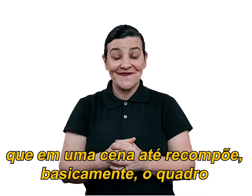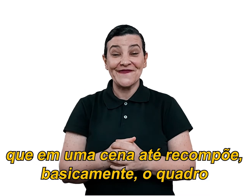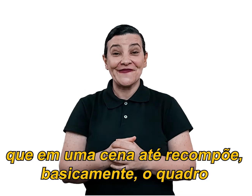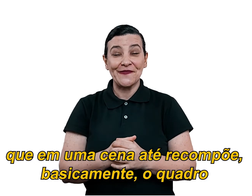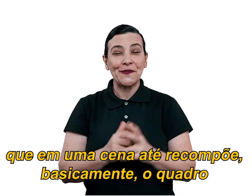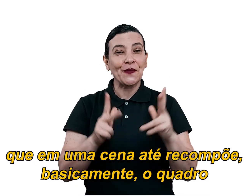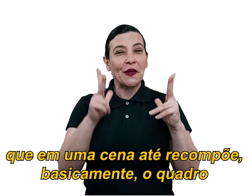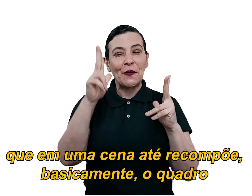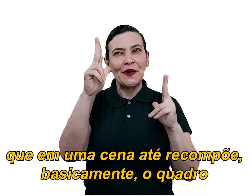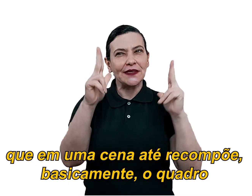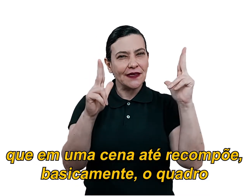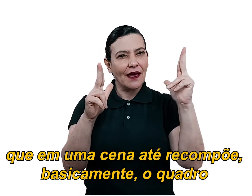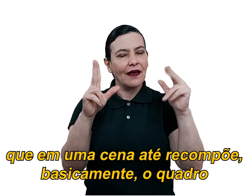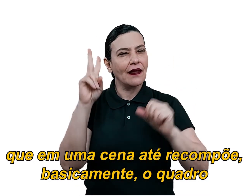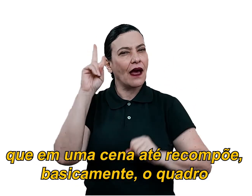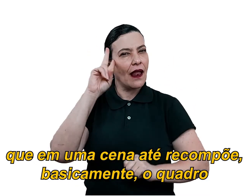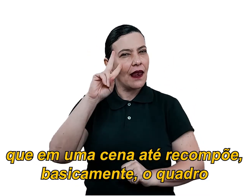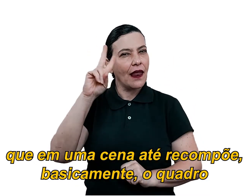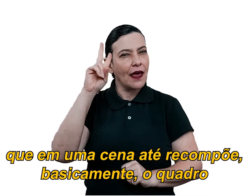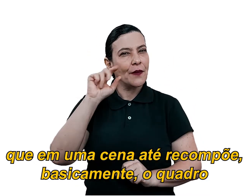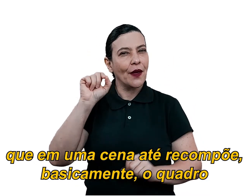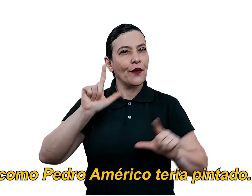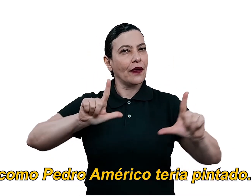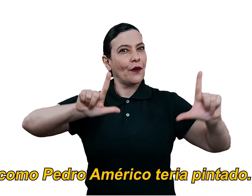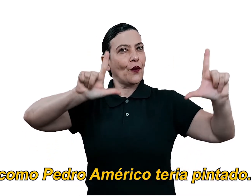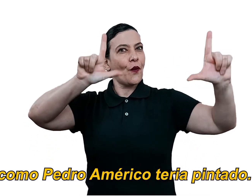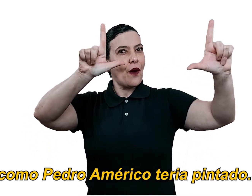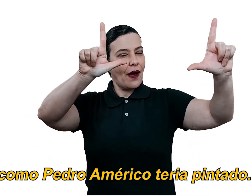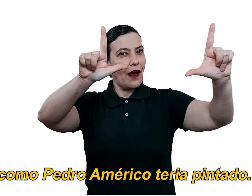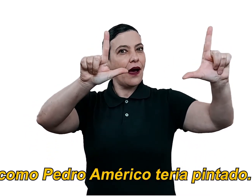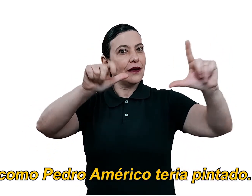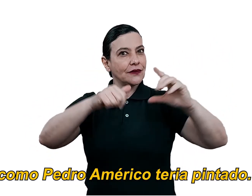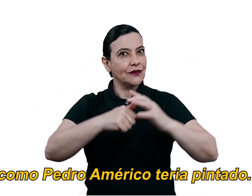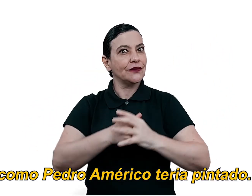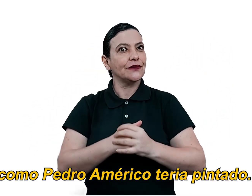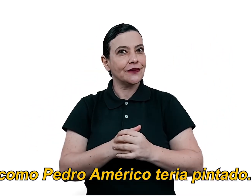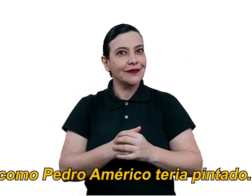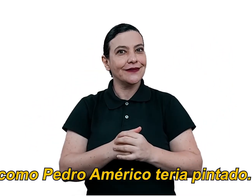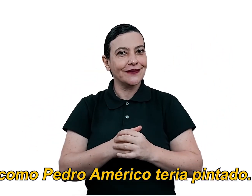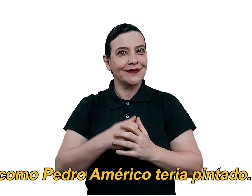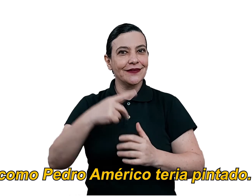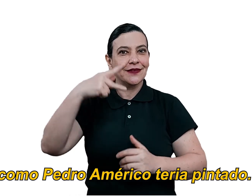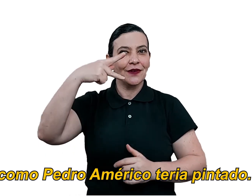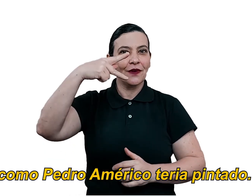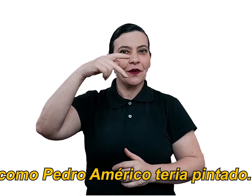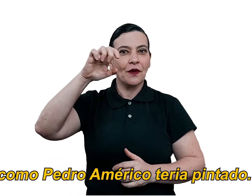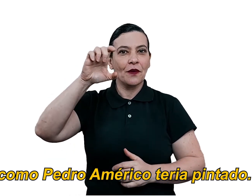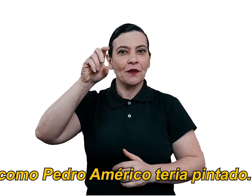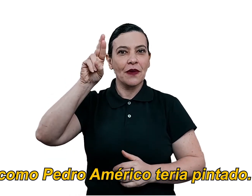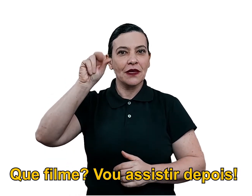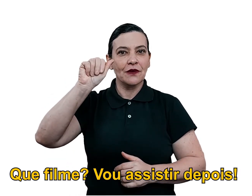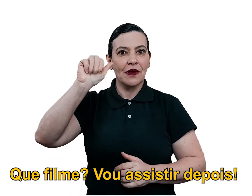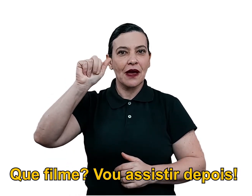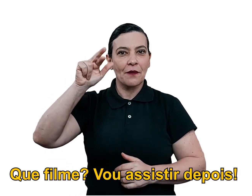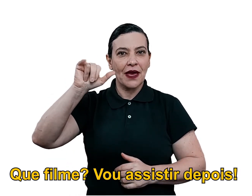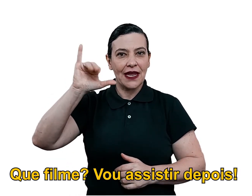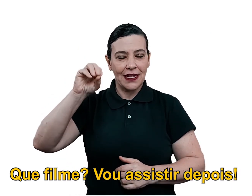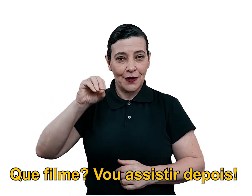cena até recompõe basicamente o quadro, como Pedro Américo teria pintado. Vou assistir